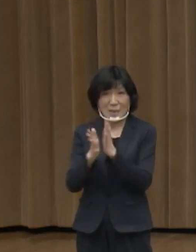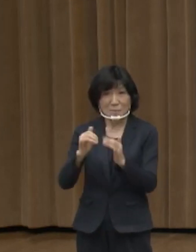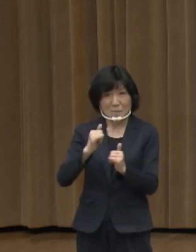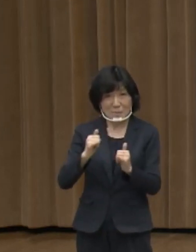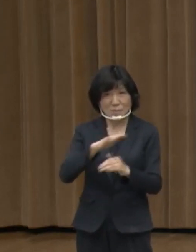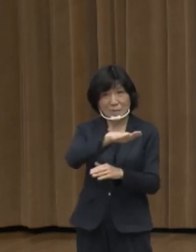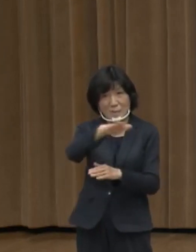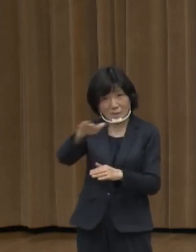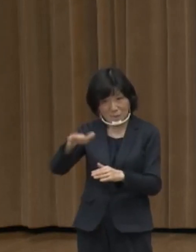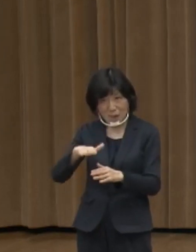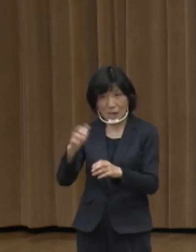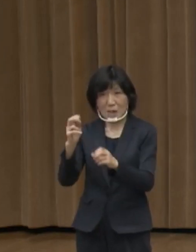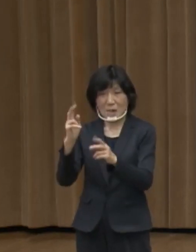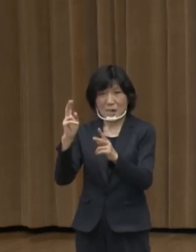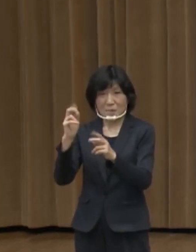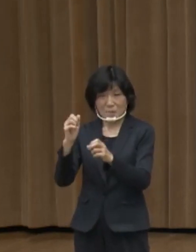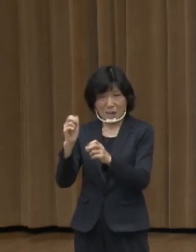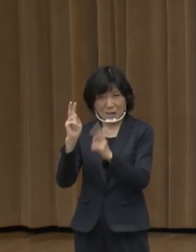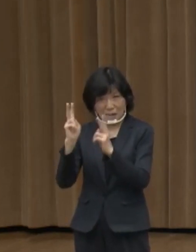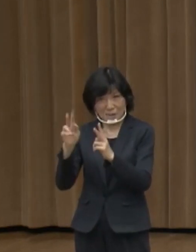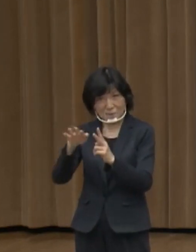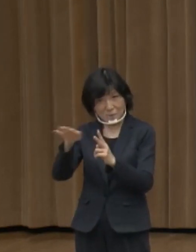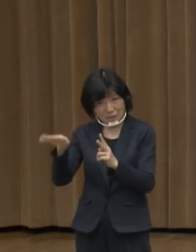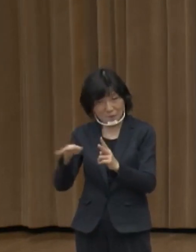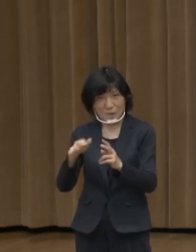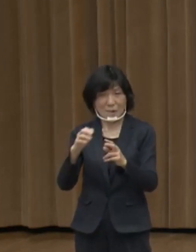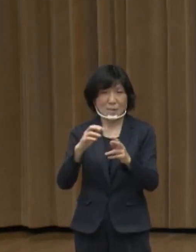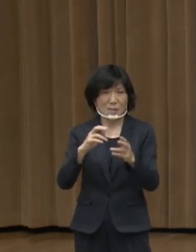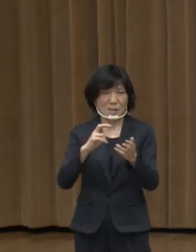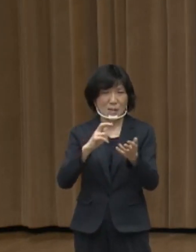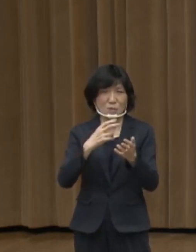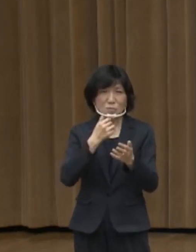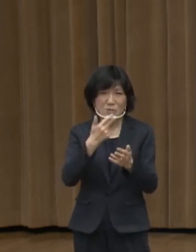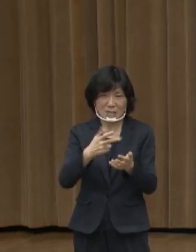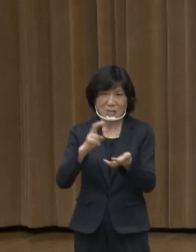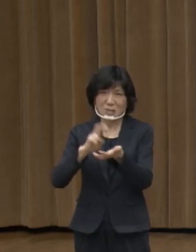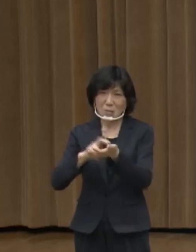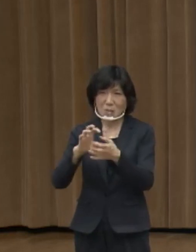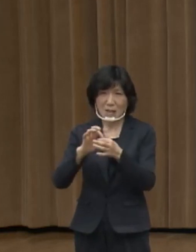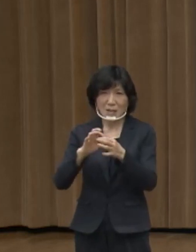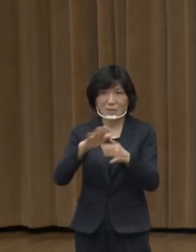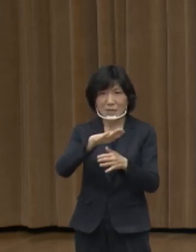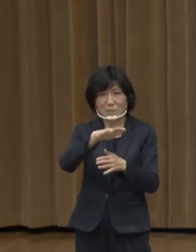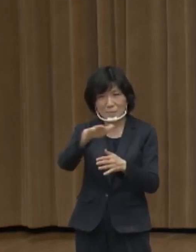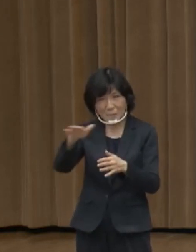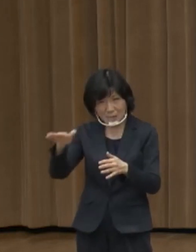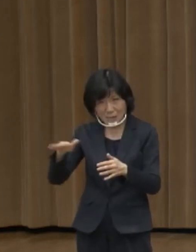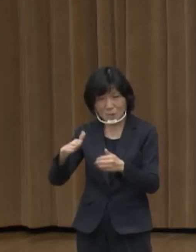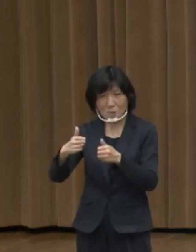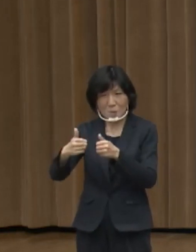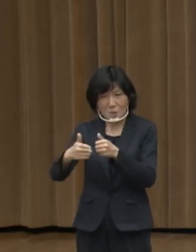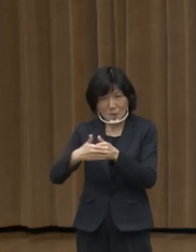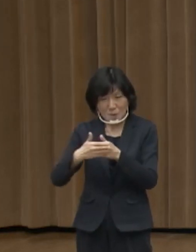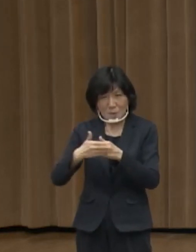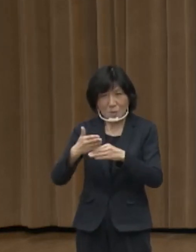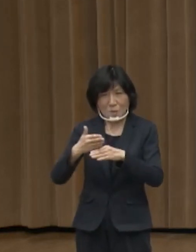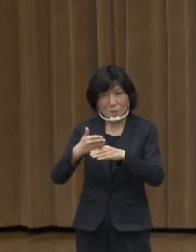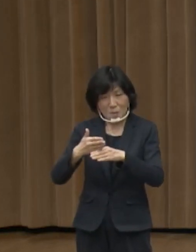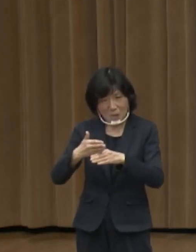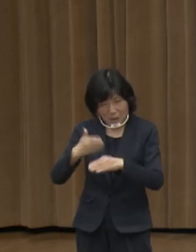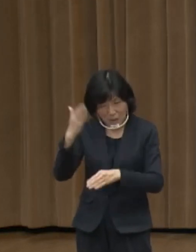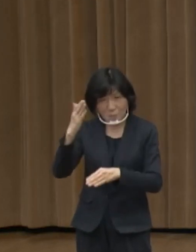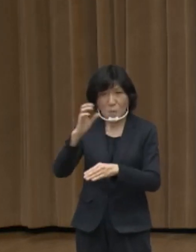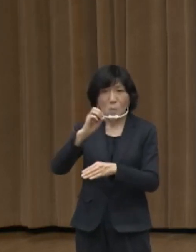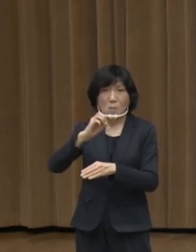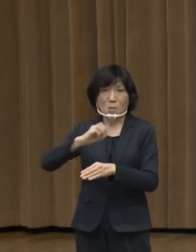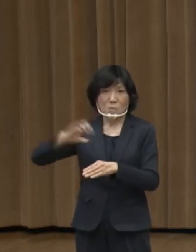や事業者の皆様、医療関係者、福祉関係者、これらの方々のご協力のおかげで、なんとかオミク